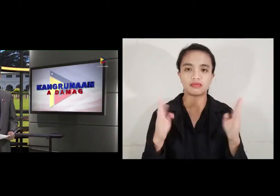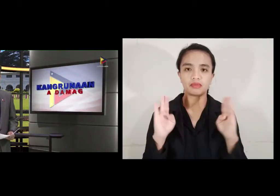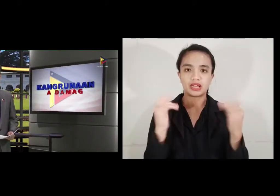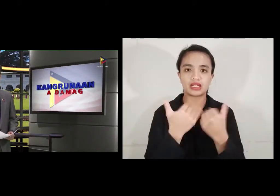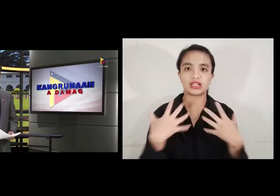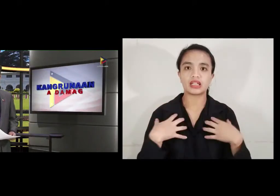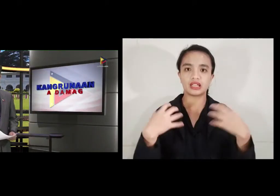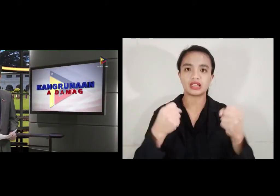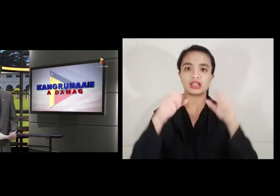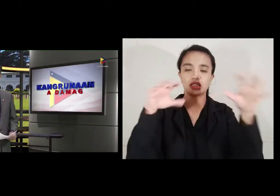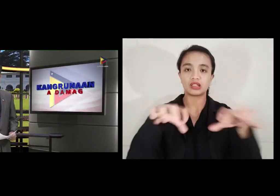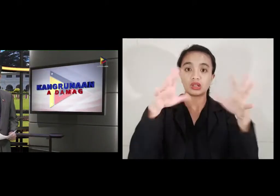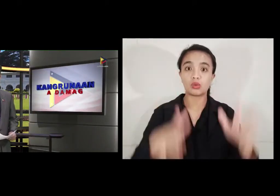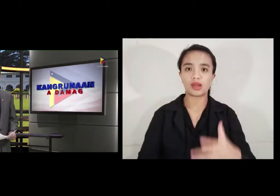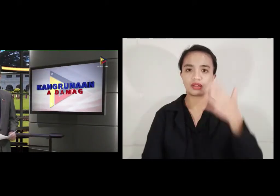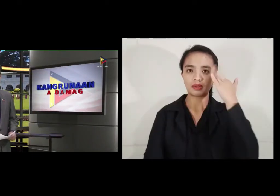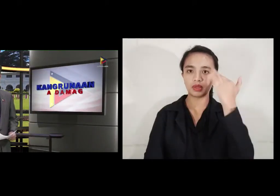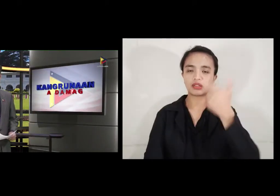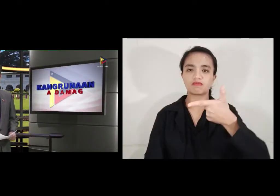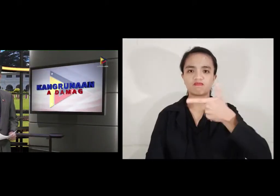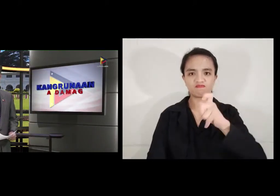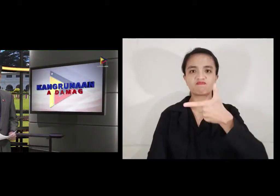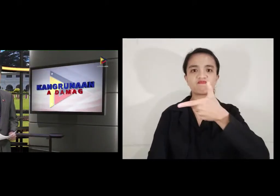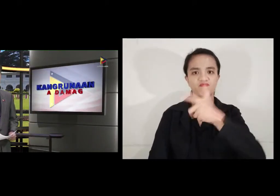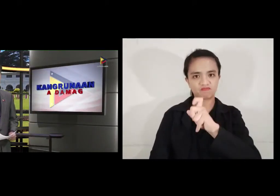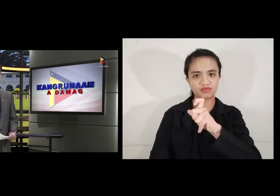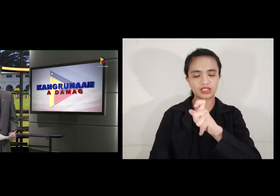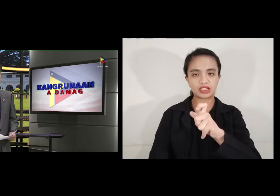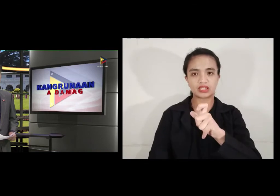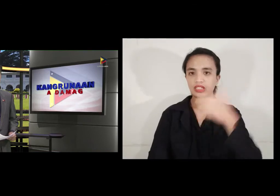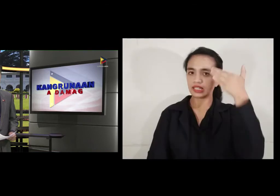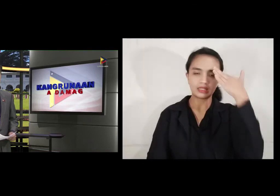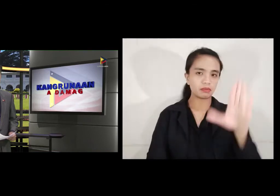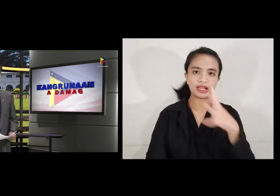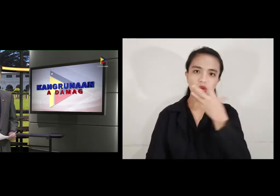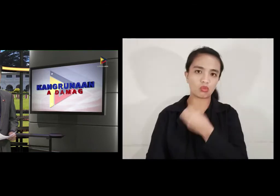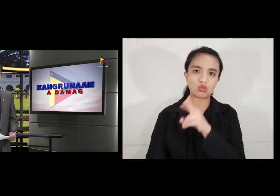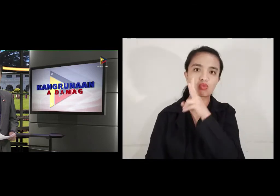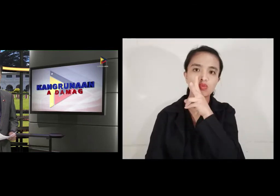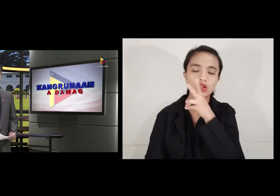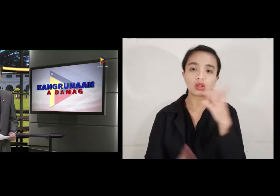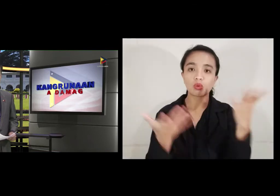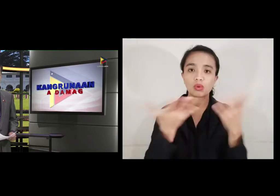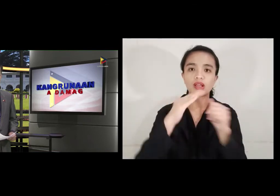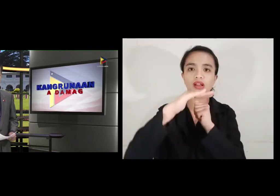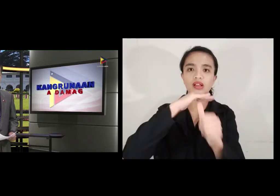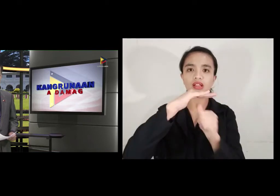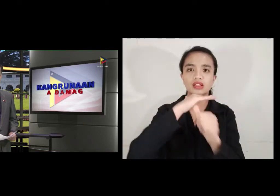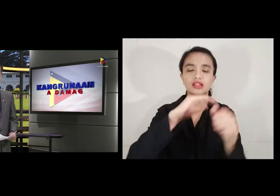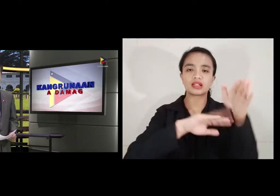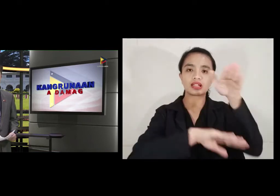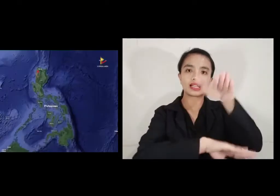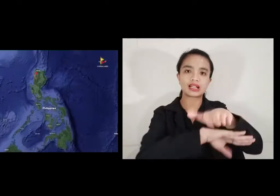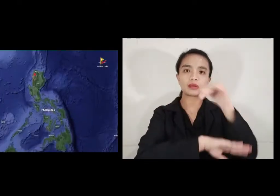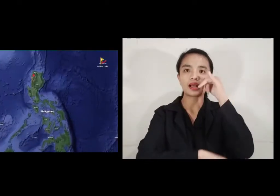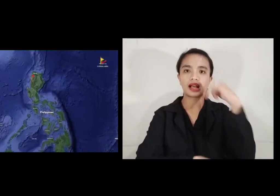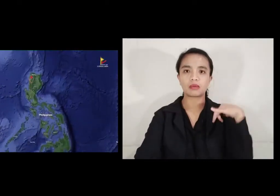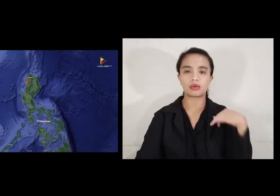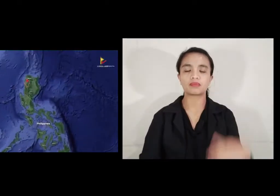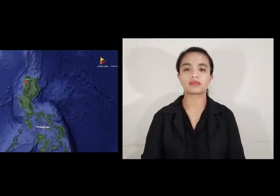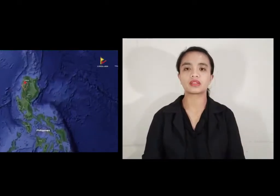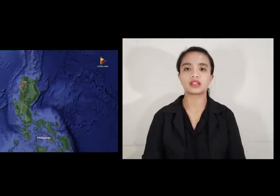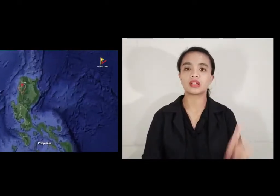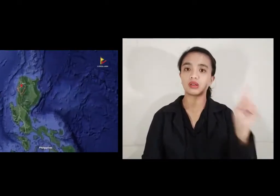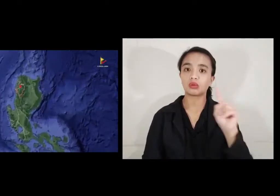worker kalpasan nga pinalpaltugan dagiti sanpayla nga nabigbig nga suspect sa J. Dolores Abra idi Malimkalman. Nabigbig